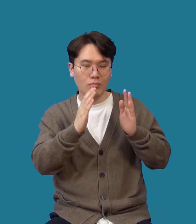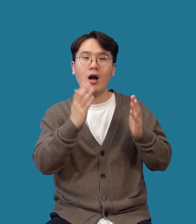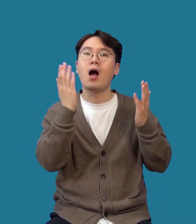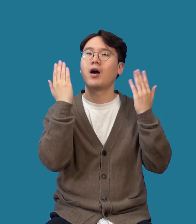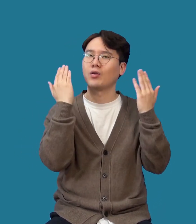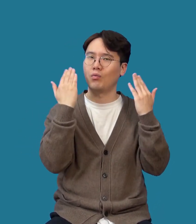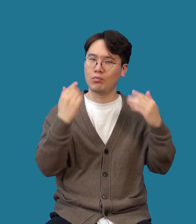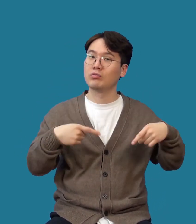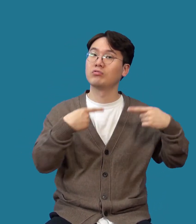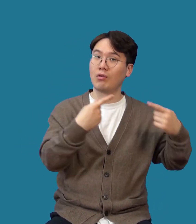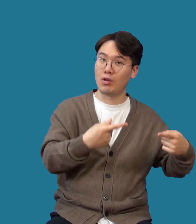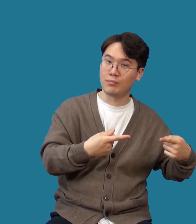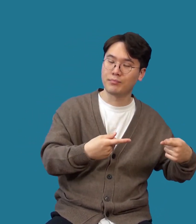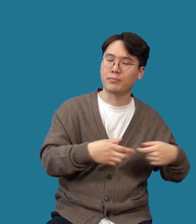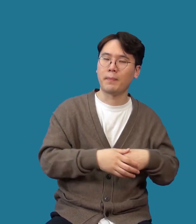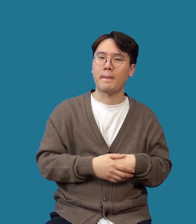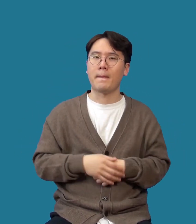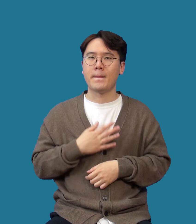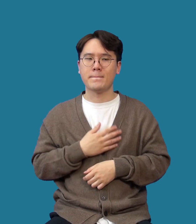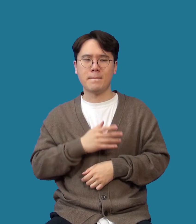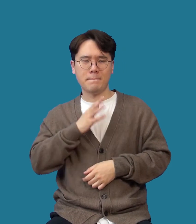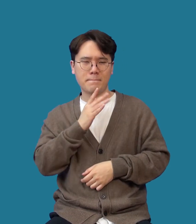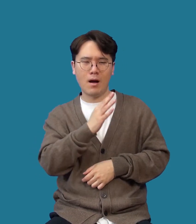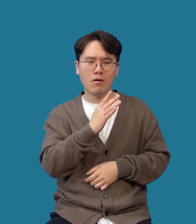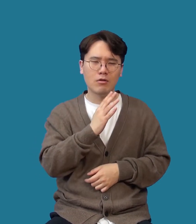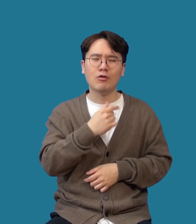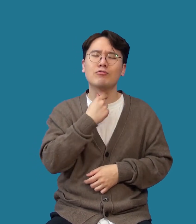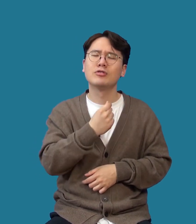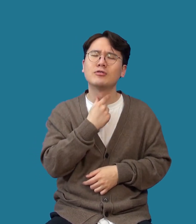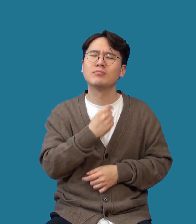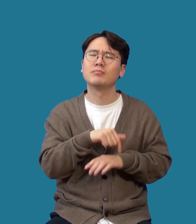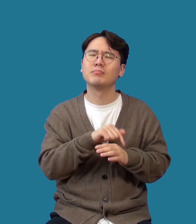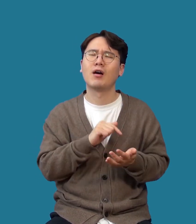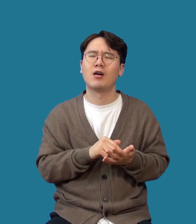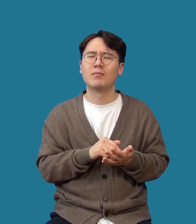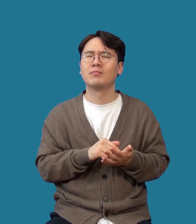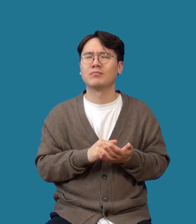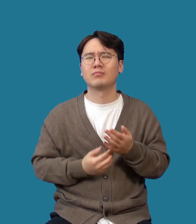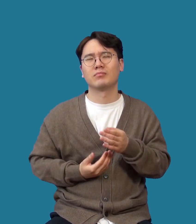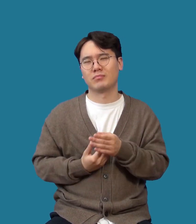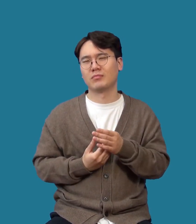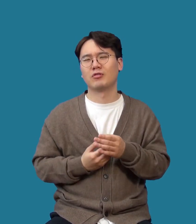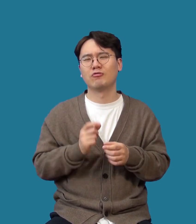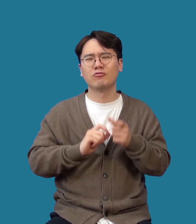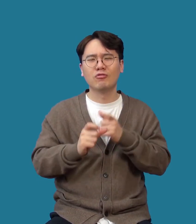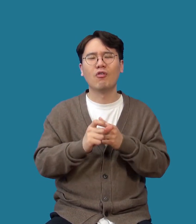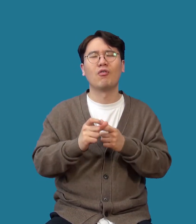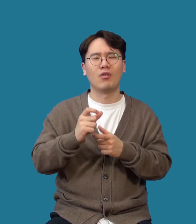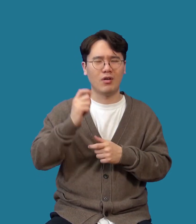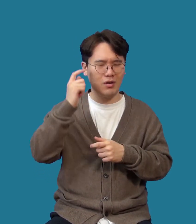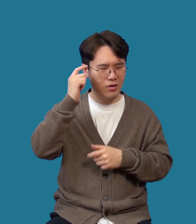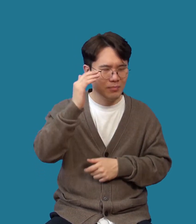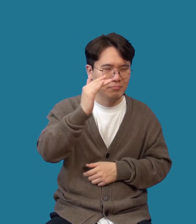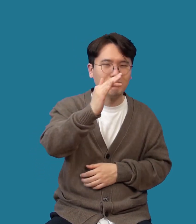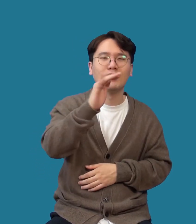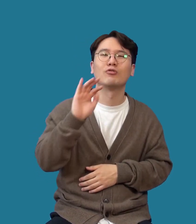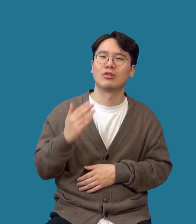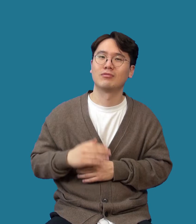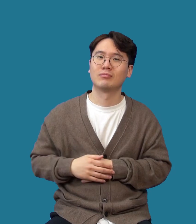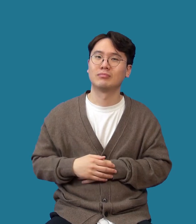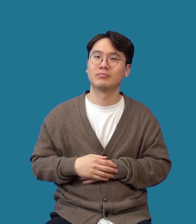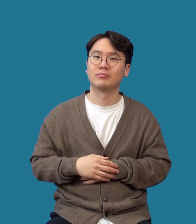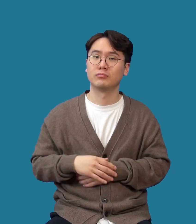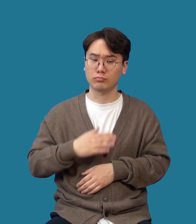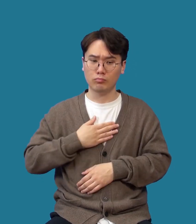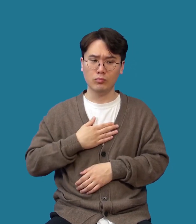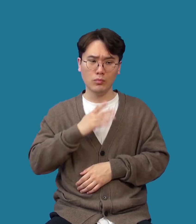간절해졌습니다. 앞으로 내가 많은 교인들을 돌봐야 되는데 그 중에는 방언하는 사람들도 있을 텐데 내가 못하면